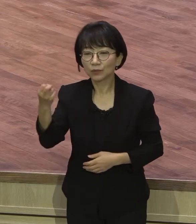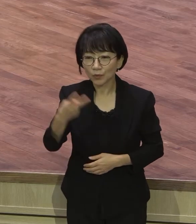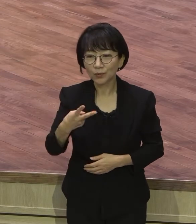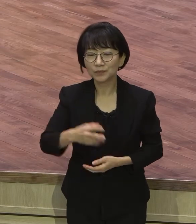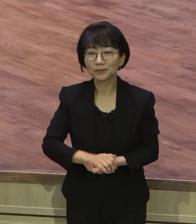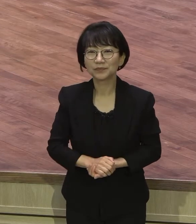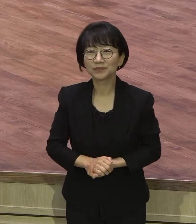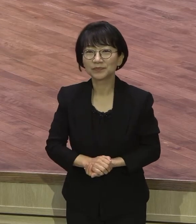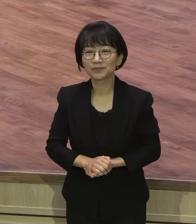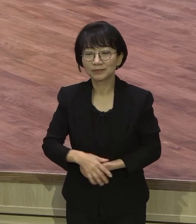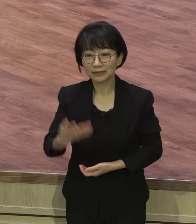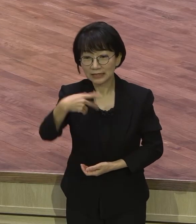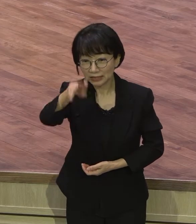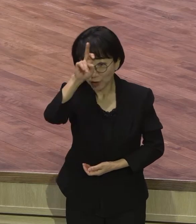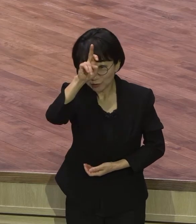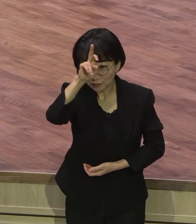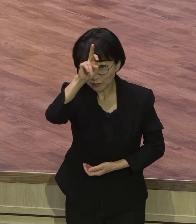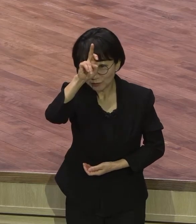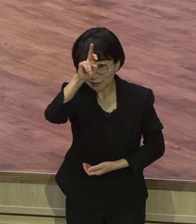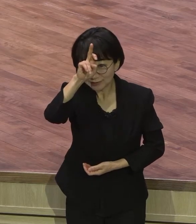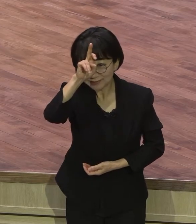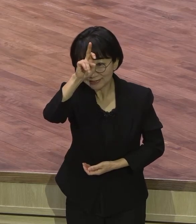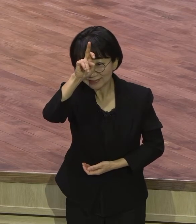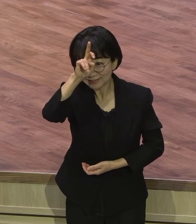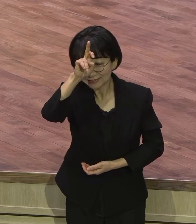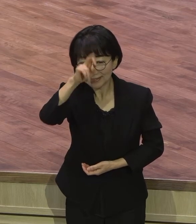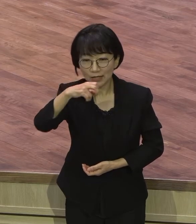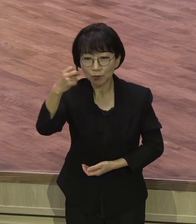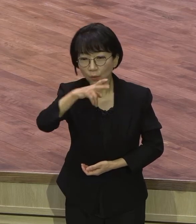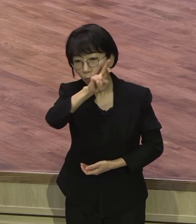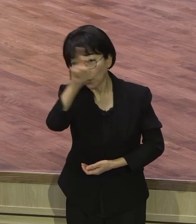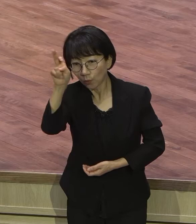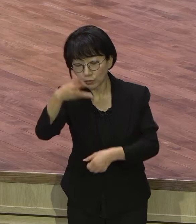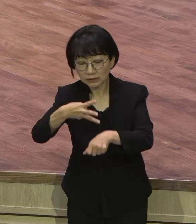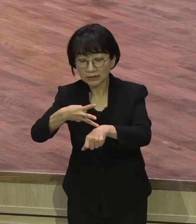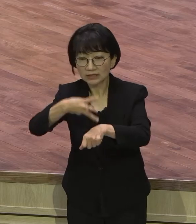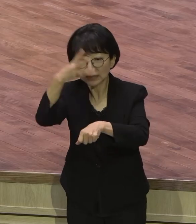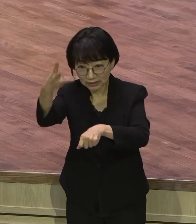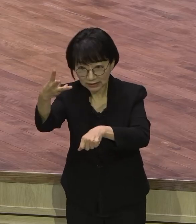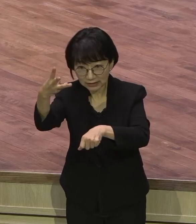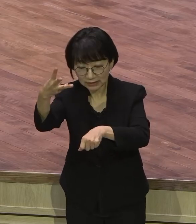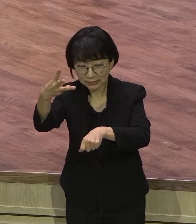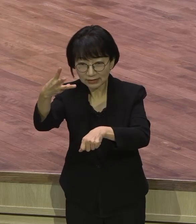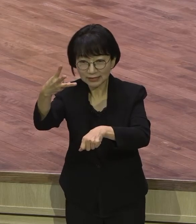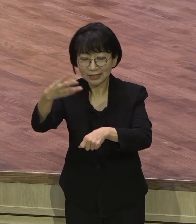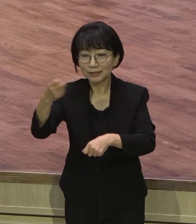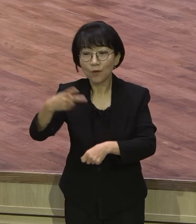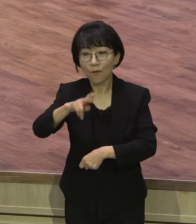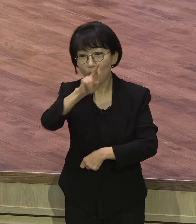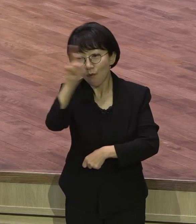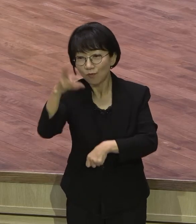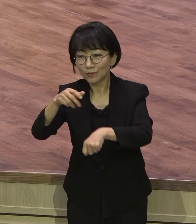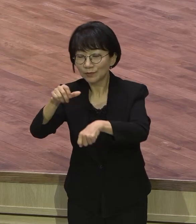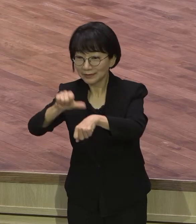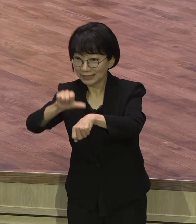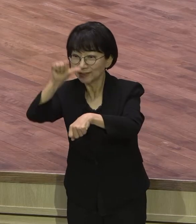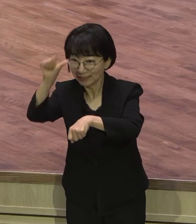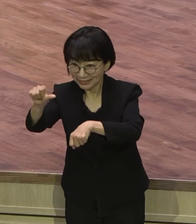그리고 12시 또 나갔어요. 오후 3시에도 나갔어요. 오후